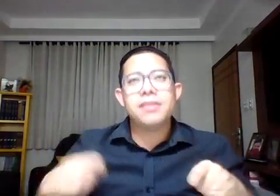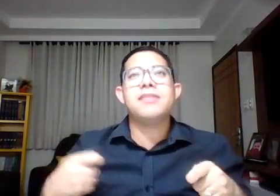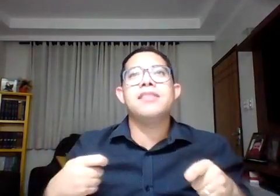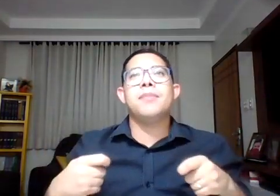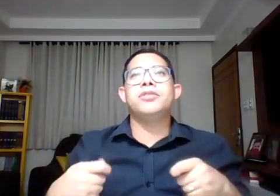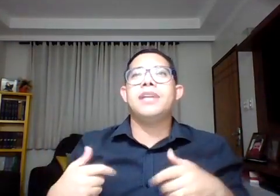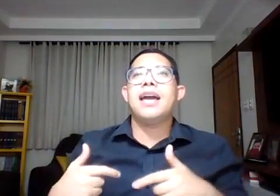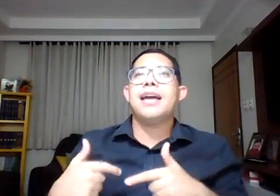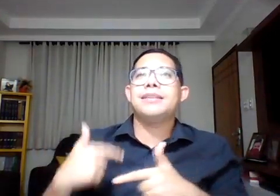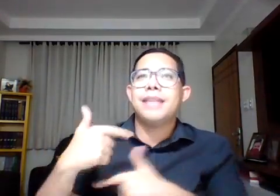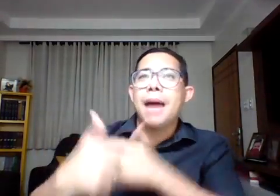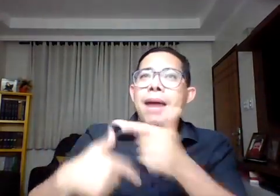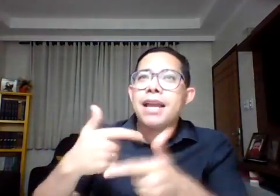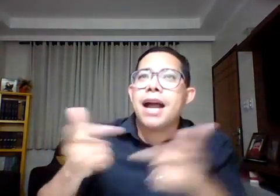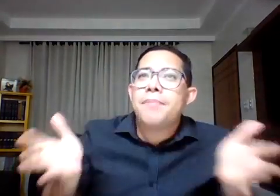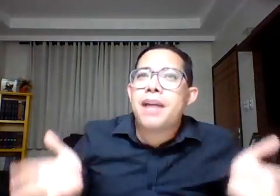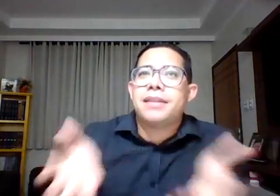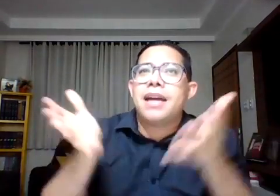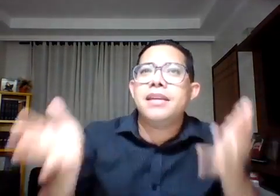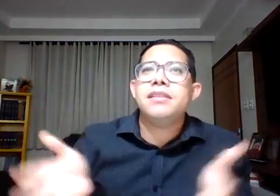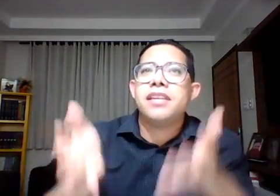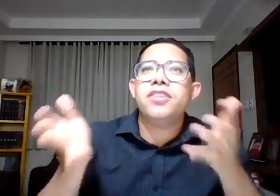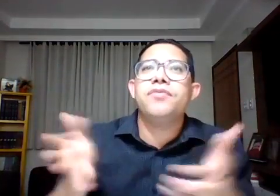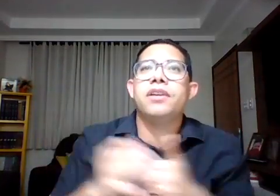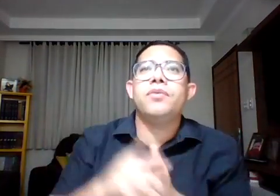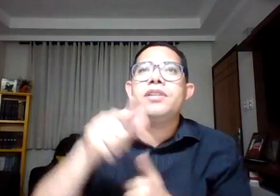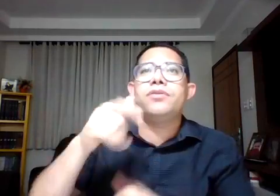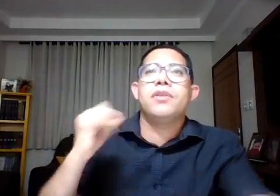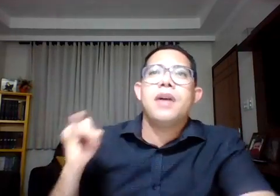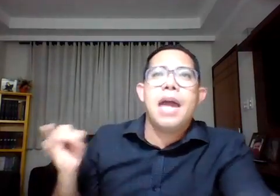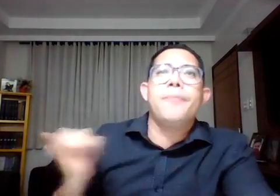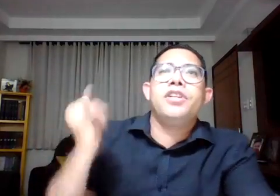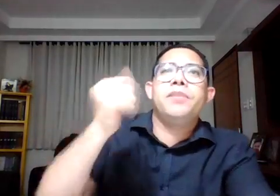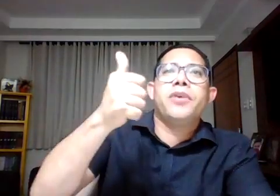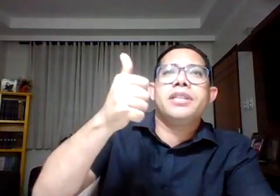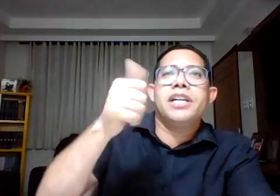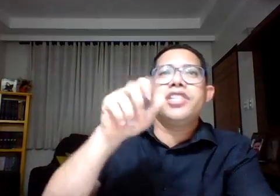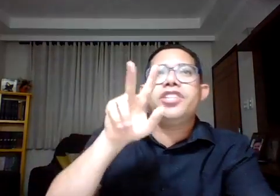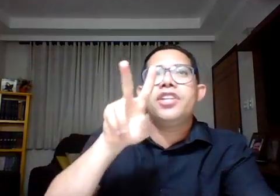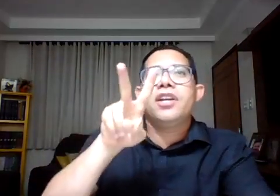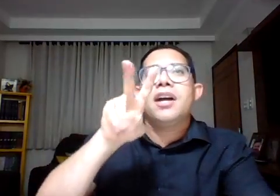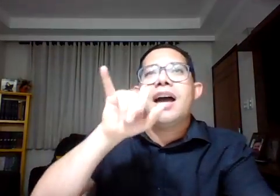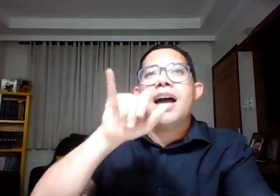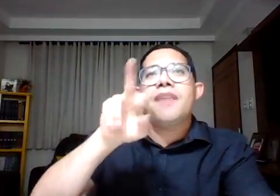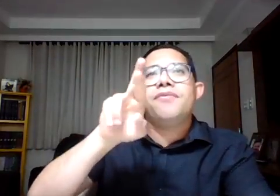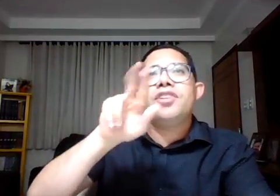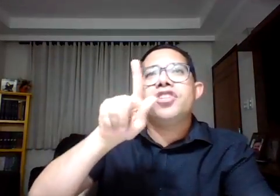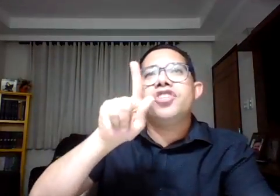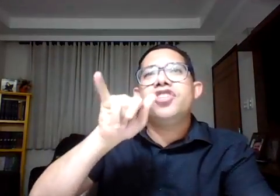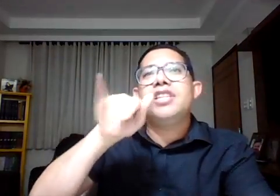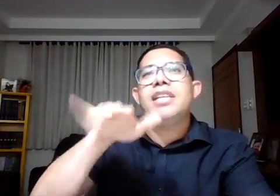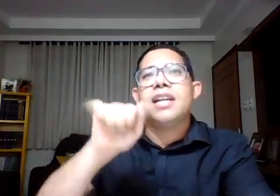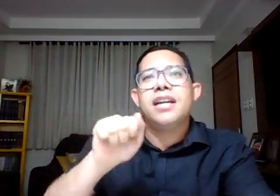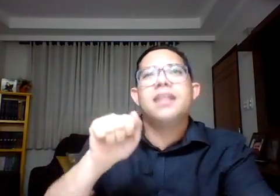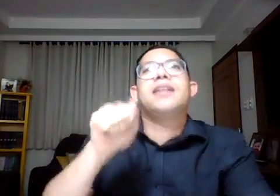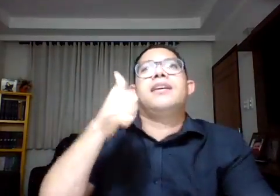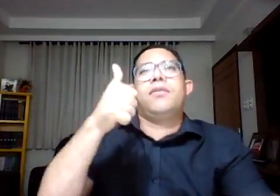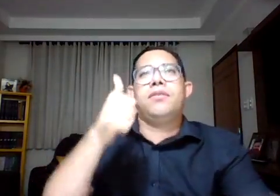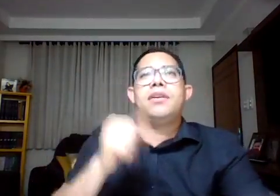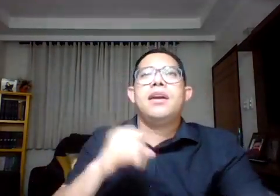precisamos trabalhar para estar incentivando isso. É muito importante, A Virgínia. Ok? Ela